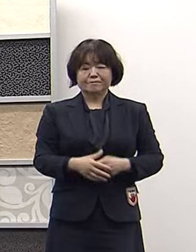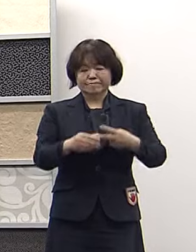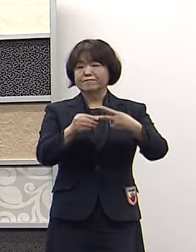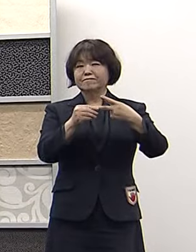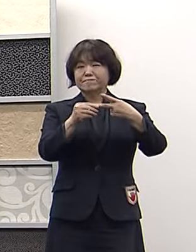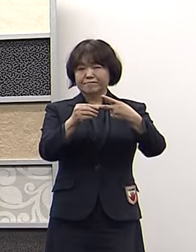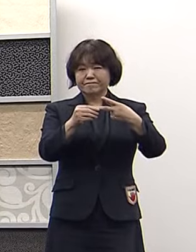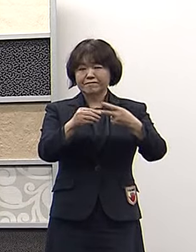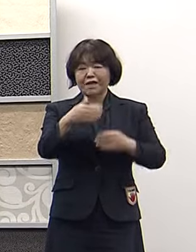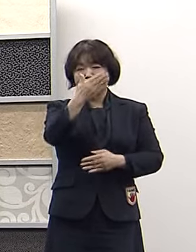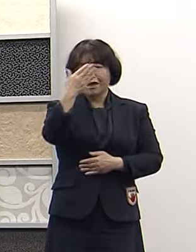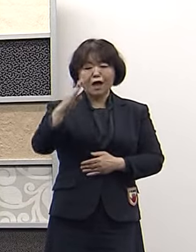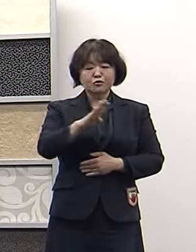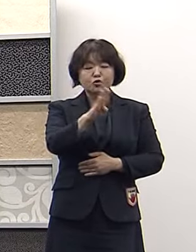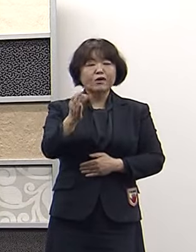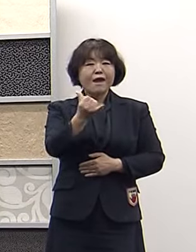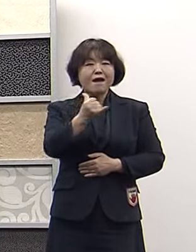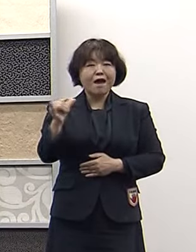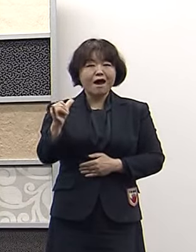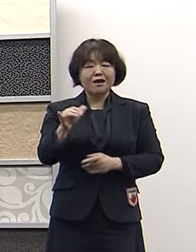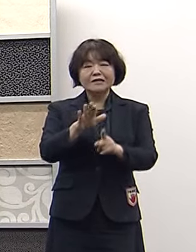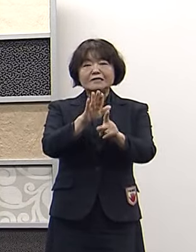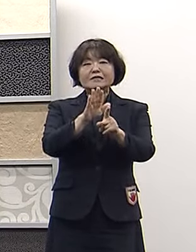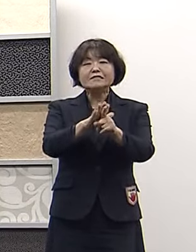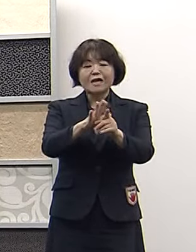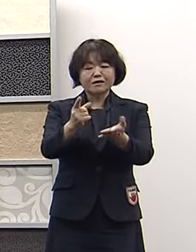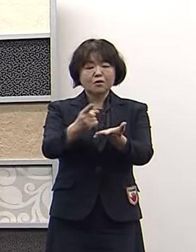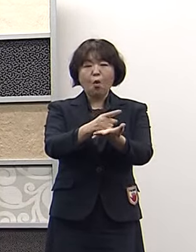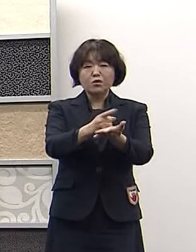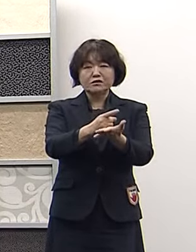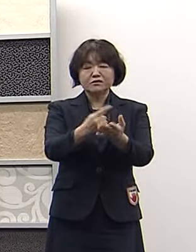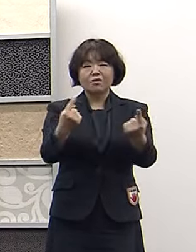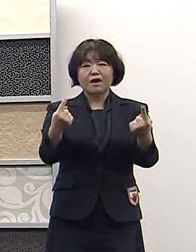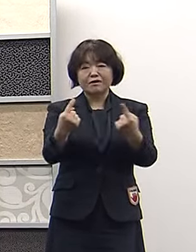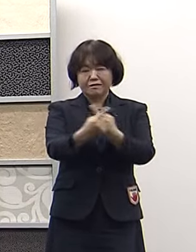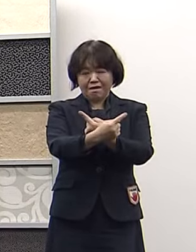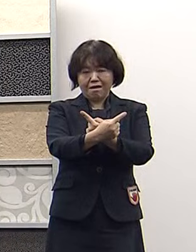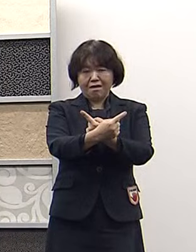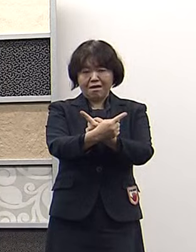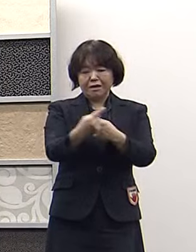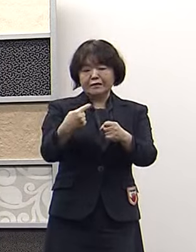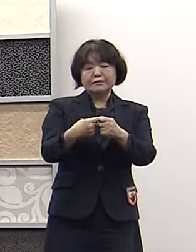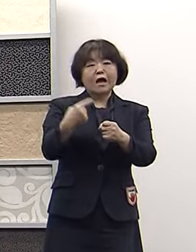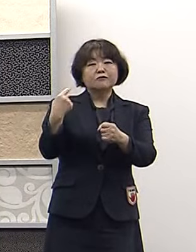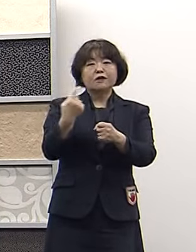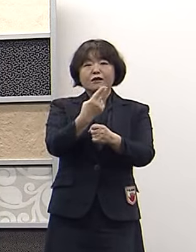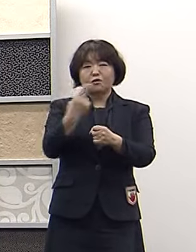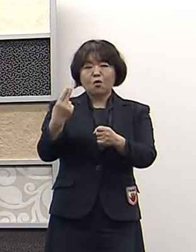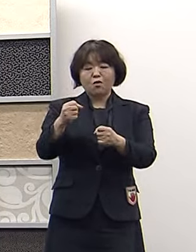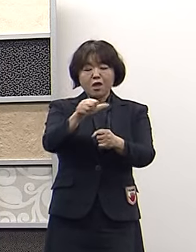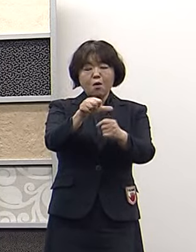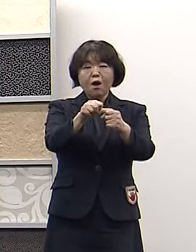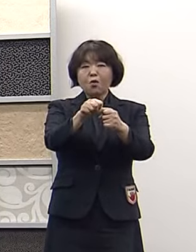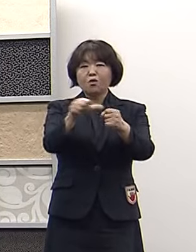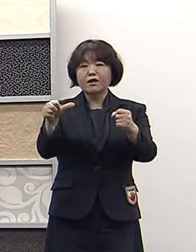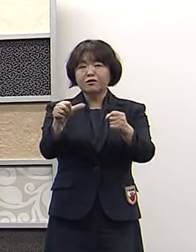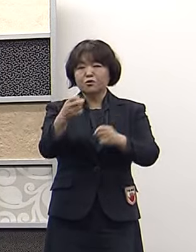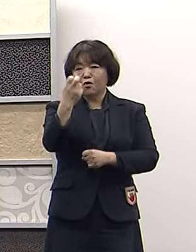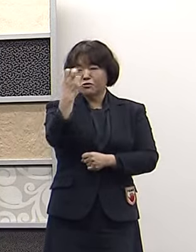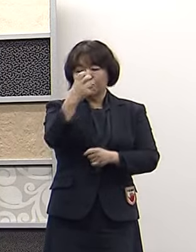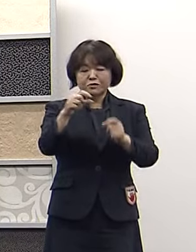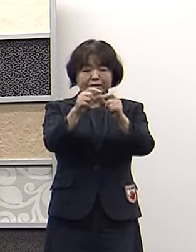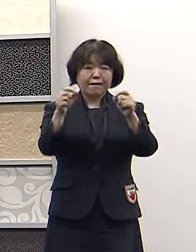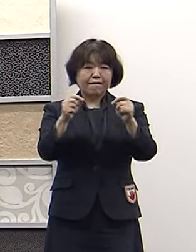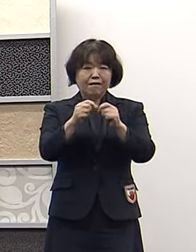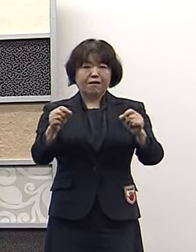次に、ヤングケアラー支援ガイドラインの改定、および、昨年度令和5年度の実態調査の結果について